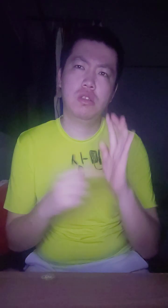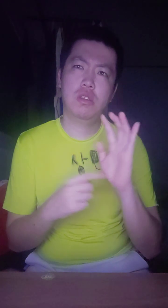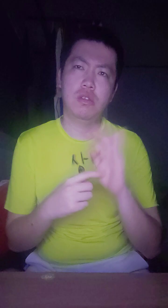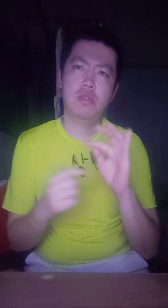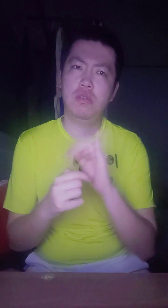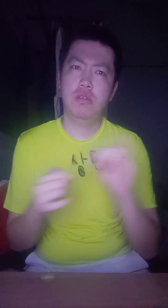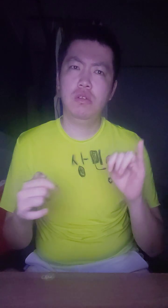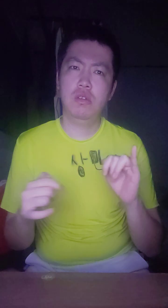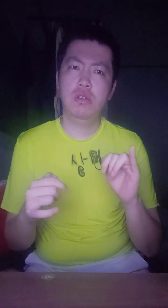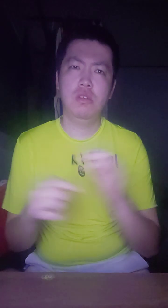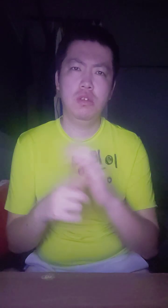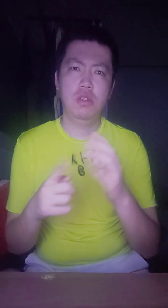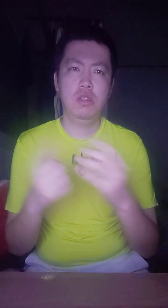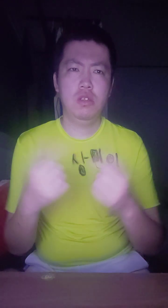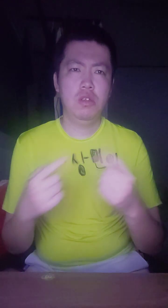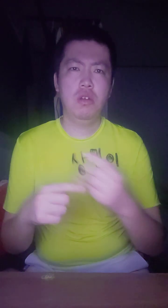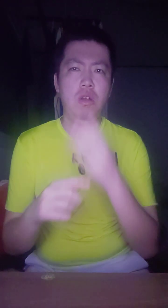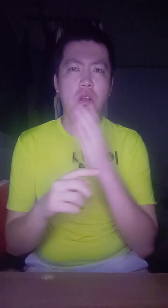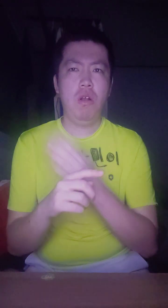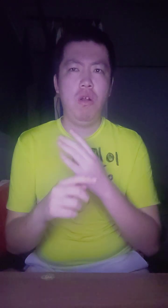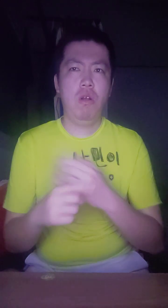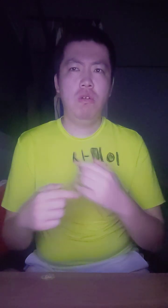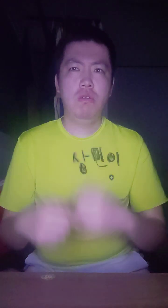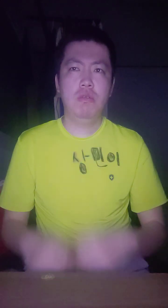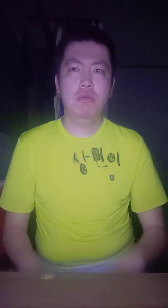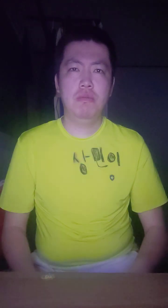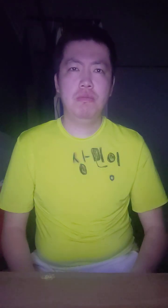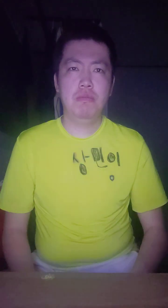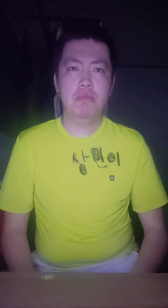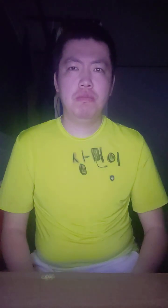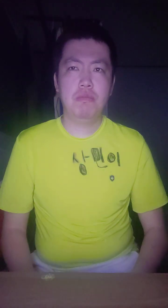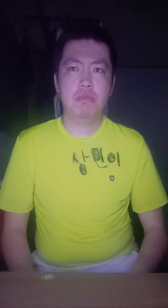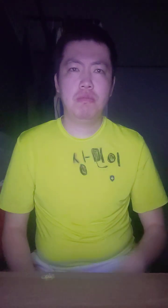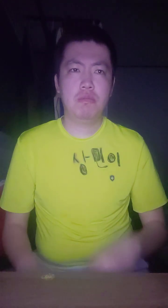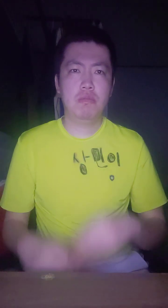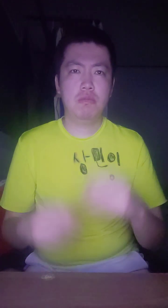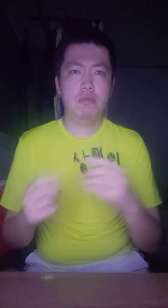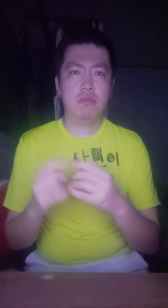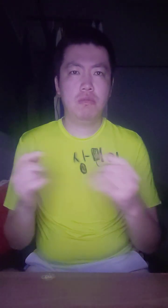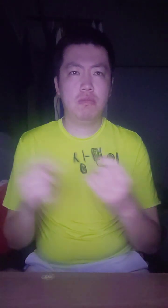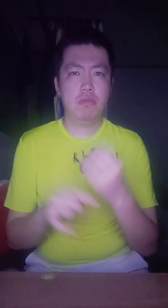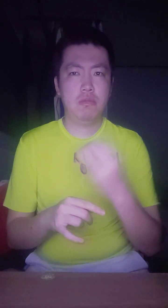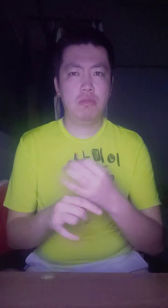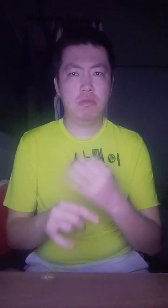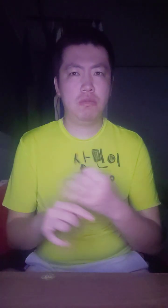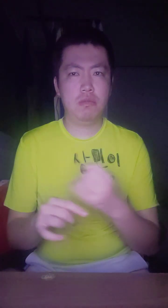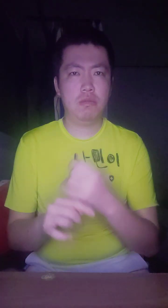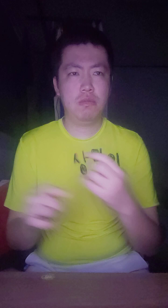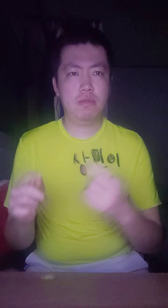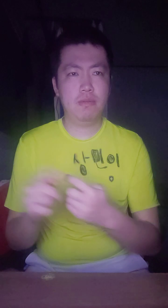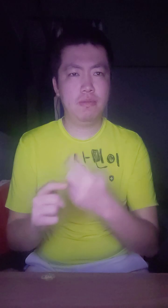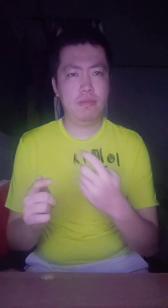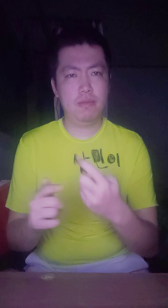점검은 제대로 이뤄진 적이 없는 것으로 알려졌습니다. 그러니까 점검하는 내용이 화장실 상태라든지 칸막이